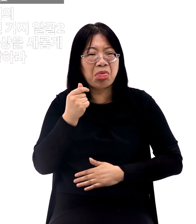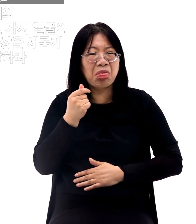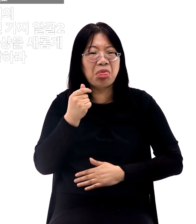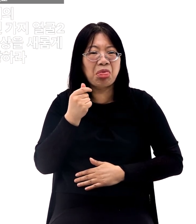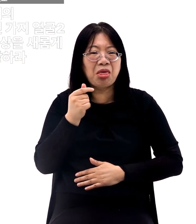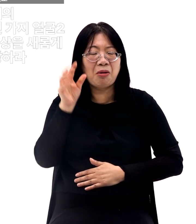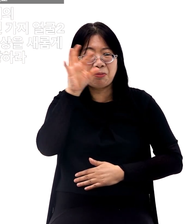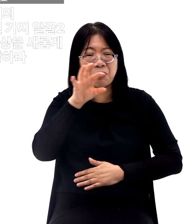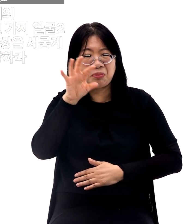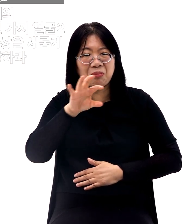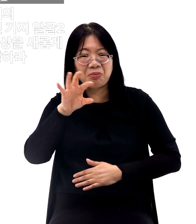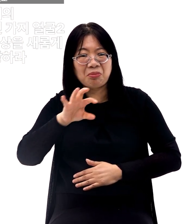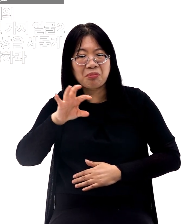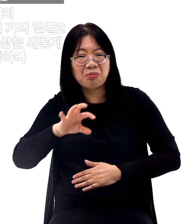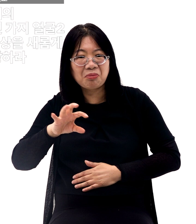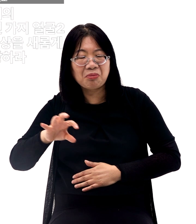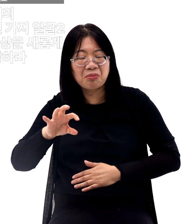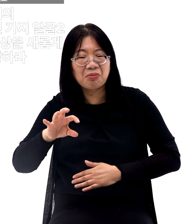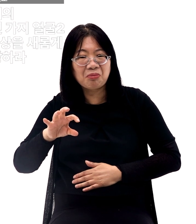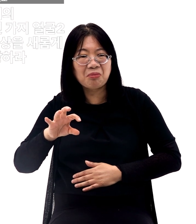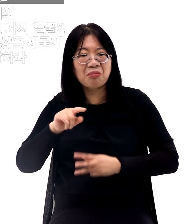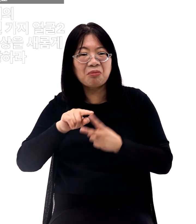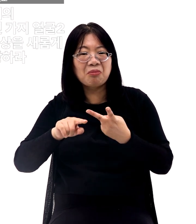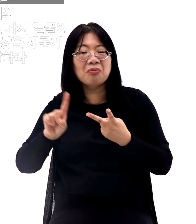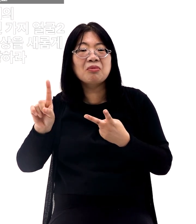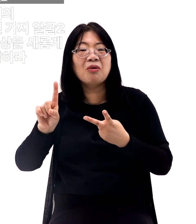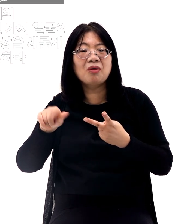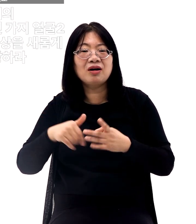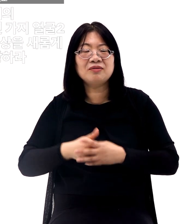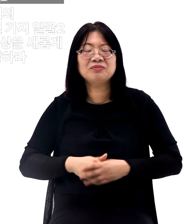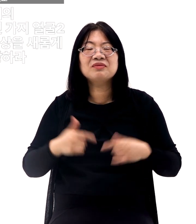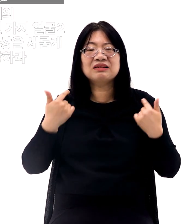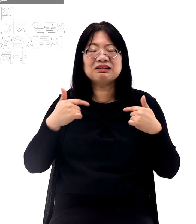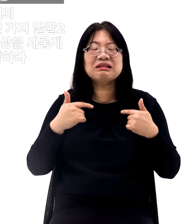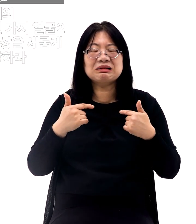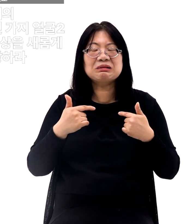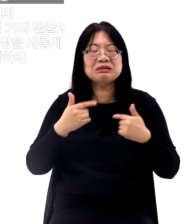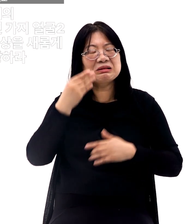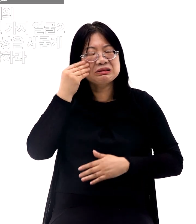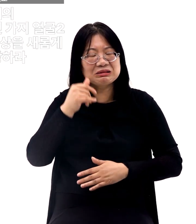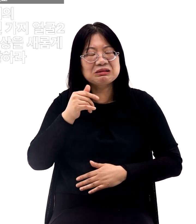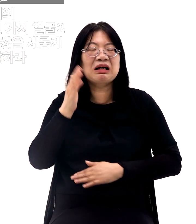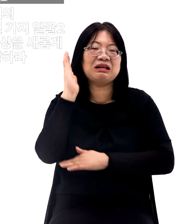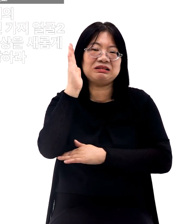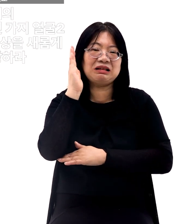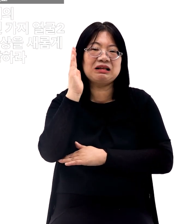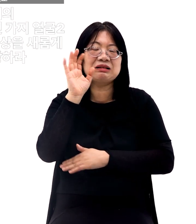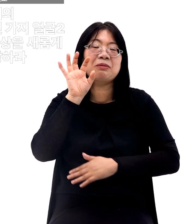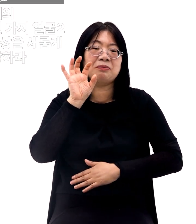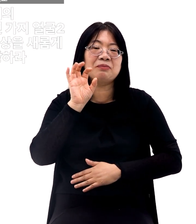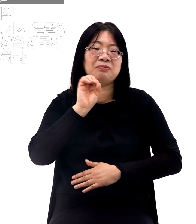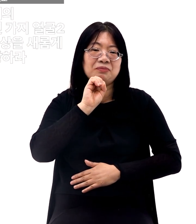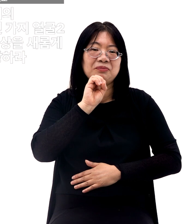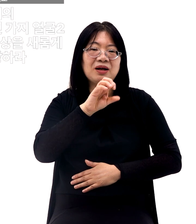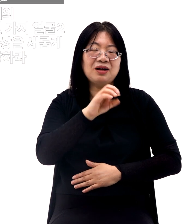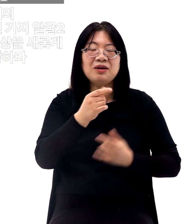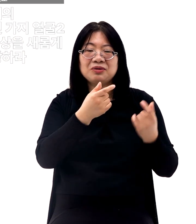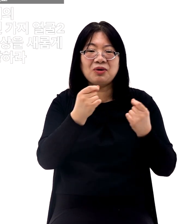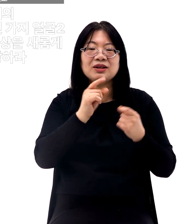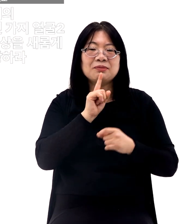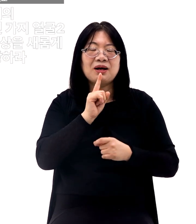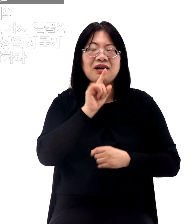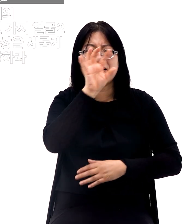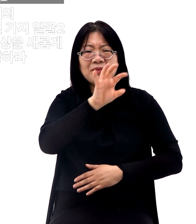저렇게 돌려먹고 하던 얘기 합니까? 늘 하던 얘기 해요, 사실은. 똑같은 얘기를 하는 거예요,